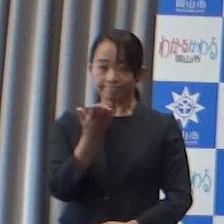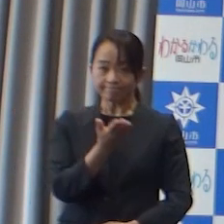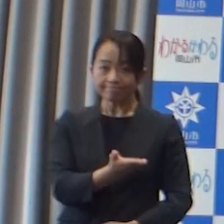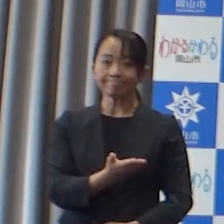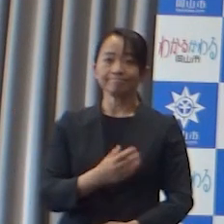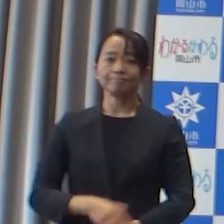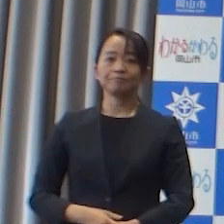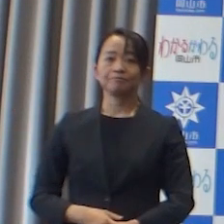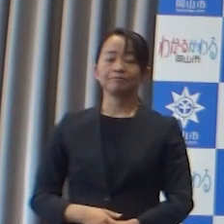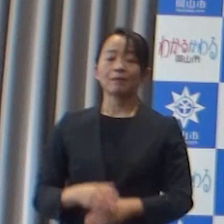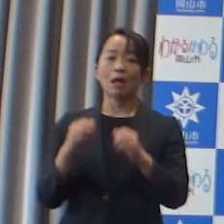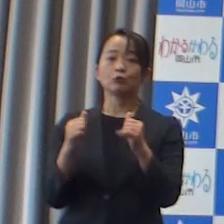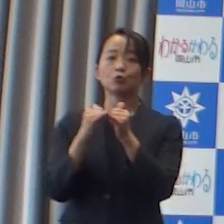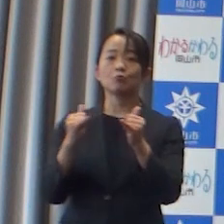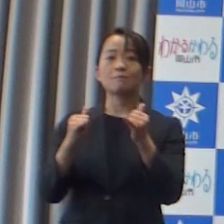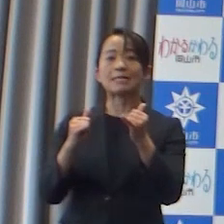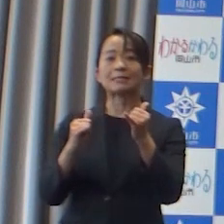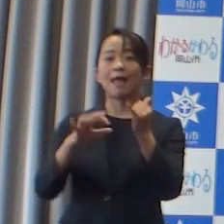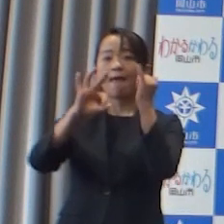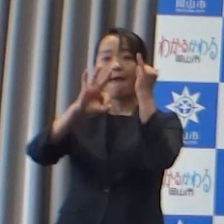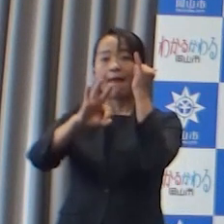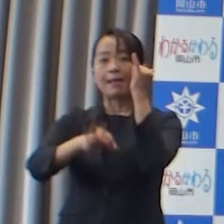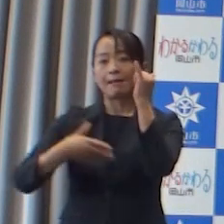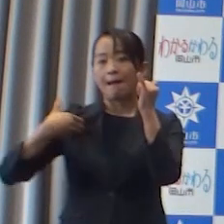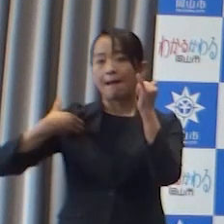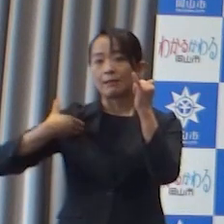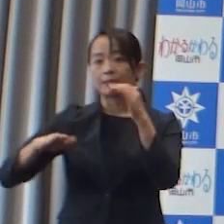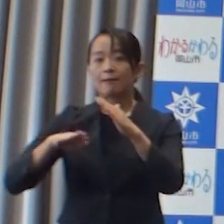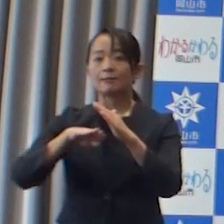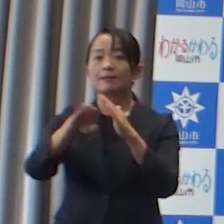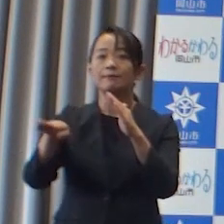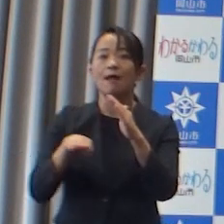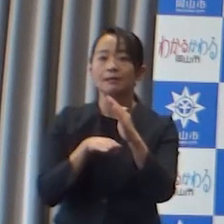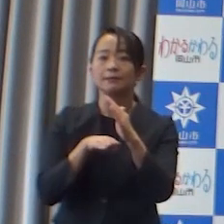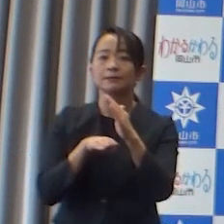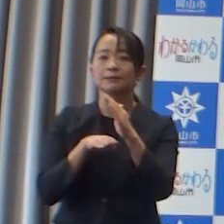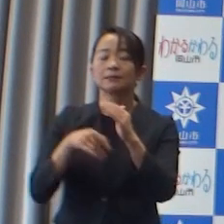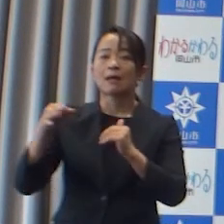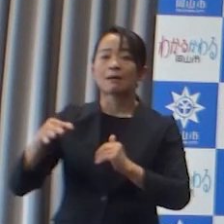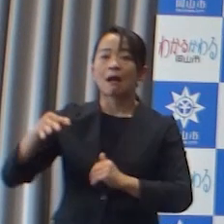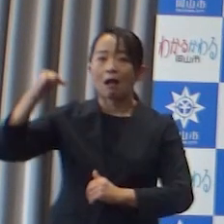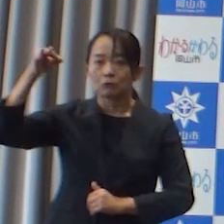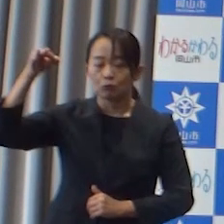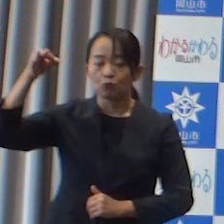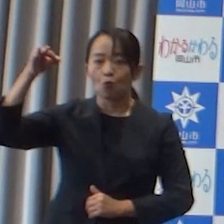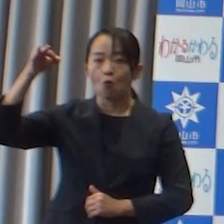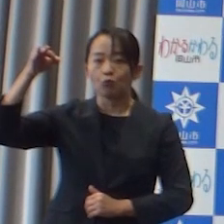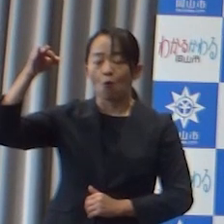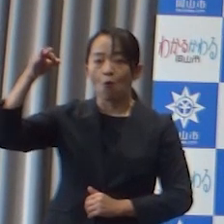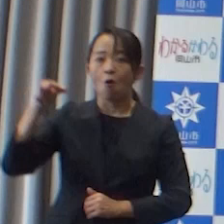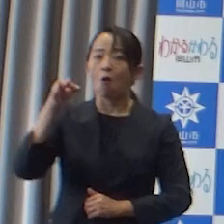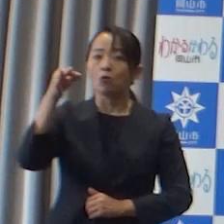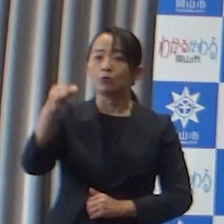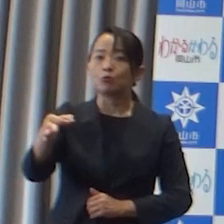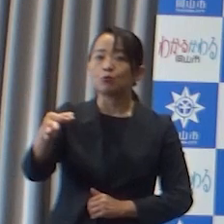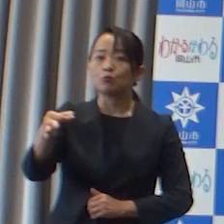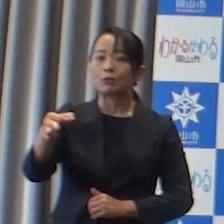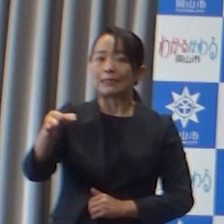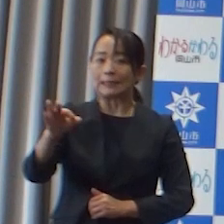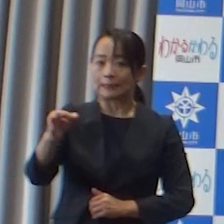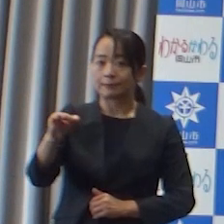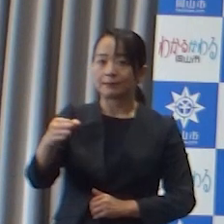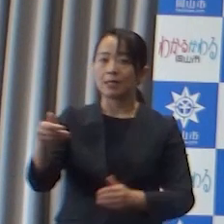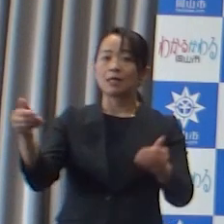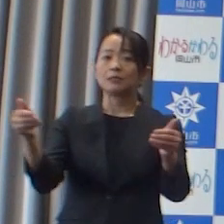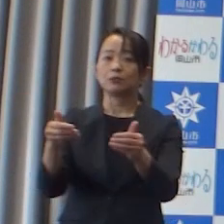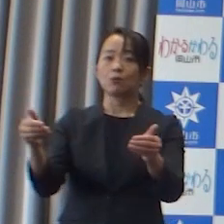続いて住民税非課税世帯等に対する価格高騰重点支給給付金事業についてであ